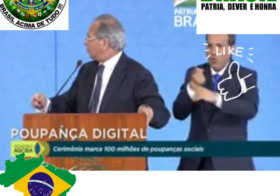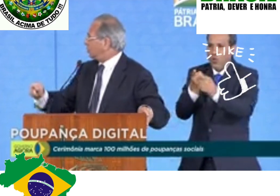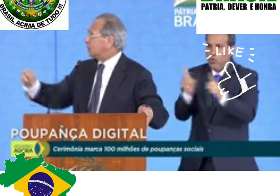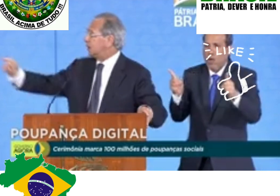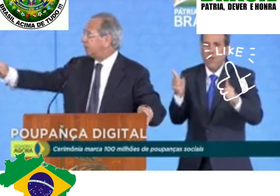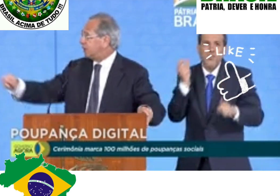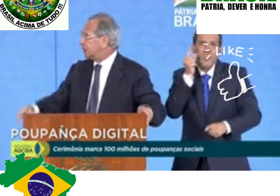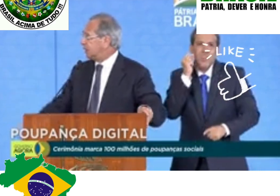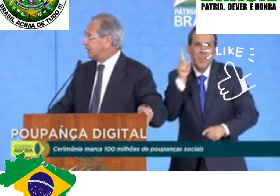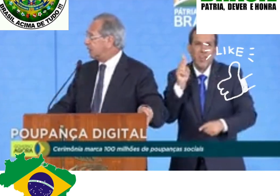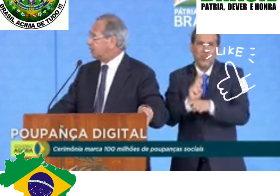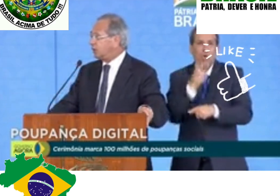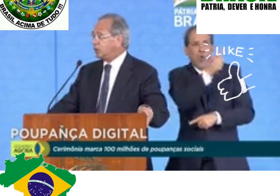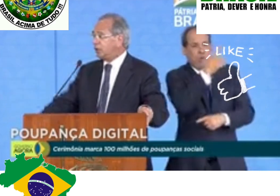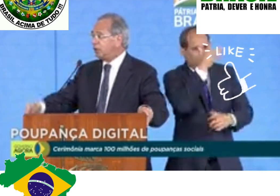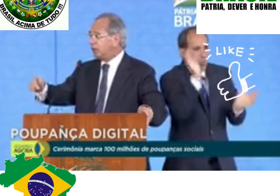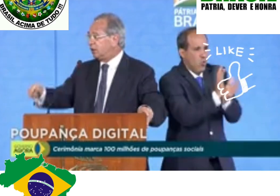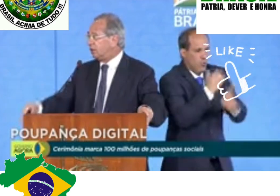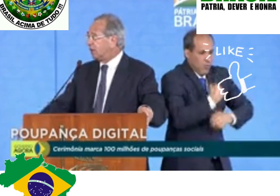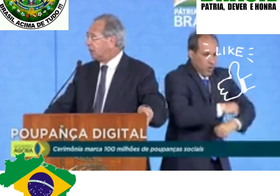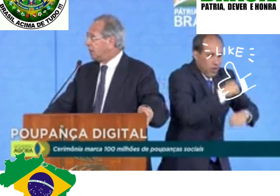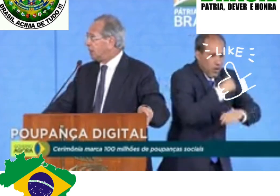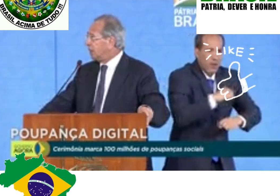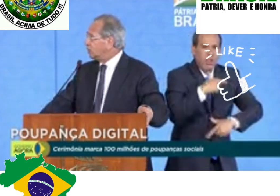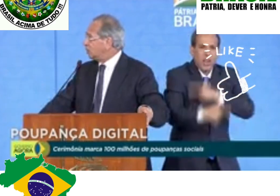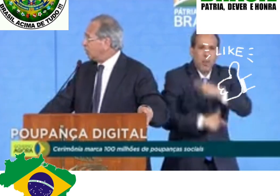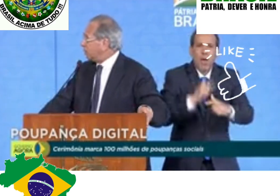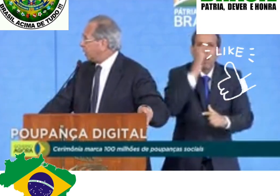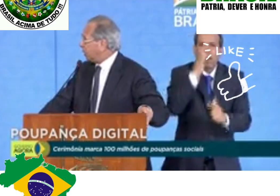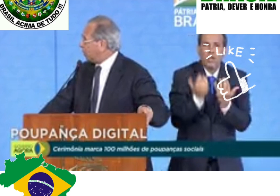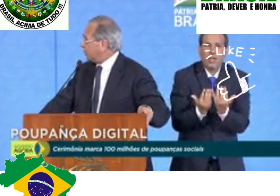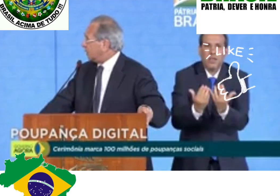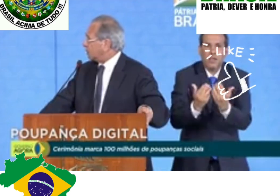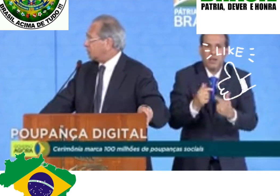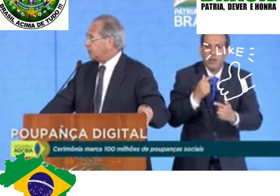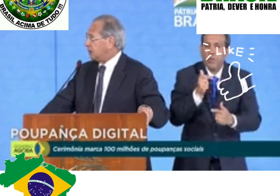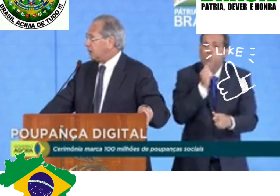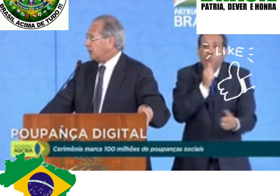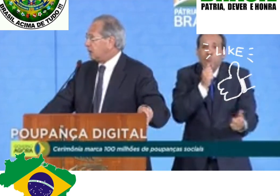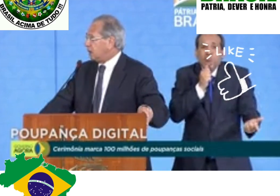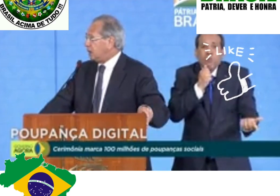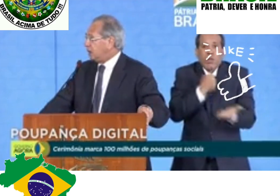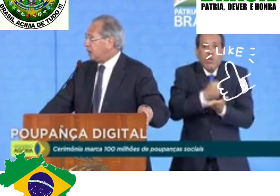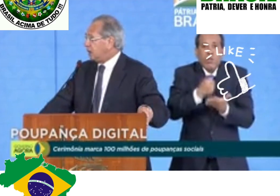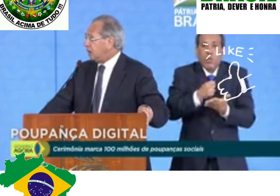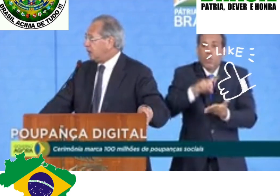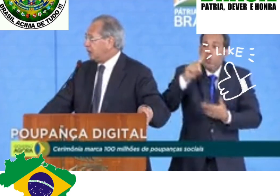esquina, o outro que é a faxineira, é o jardineiro, eles não têm um empregador fixo.